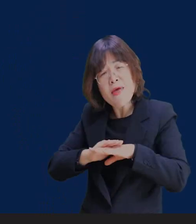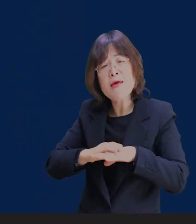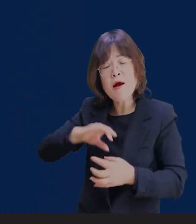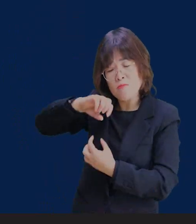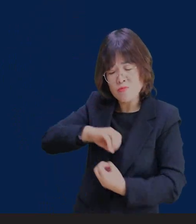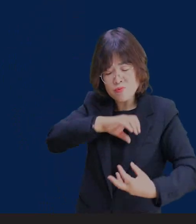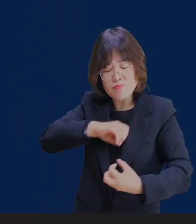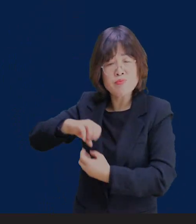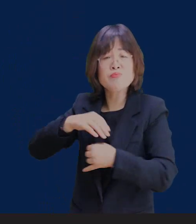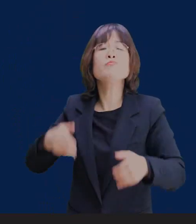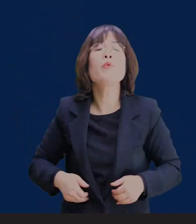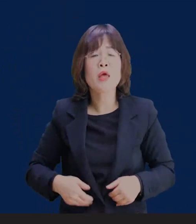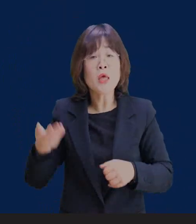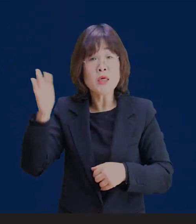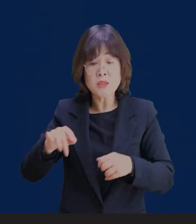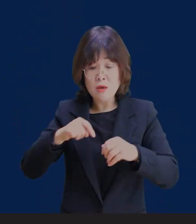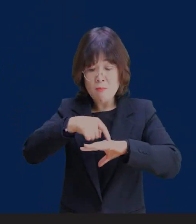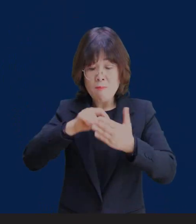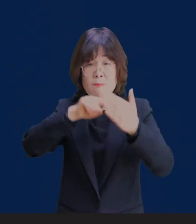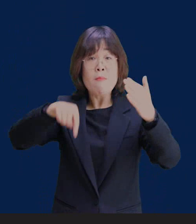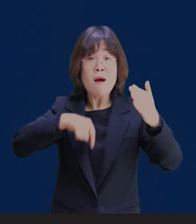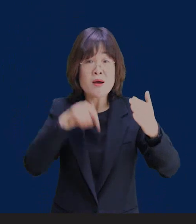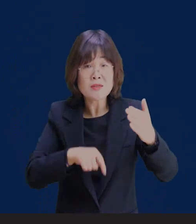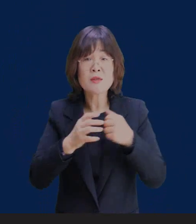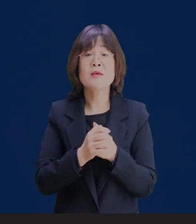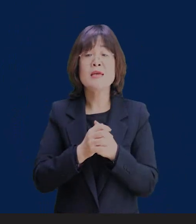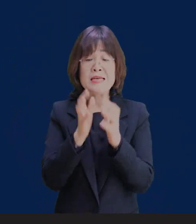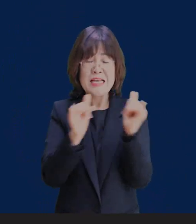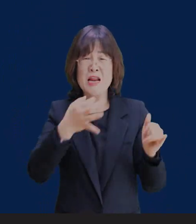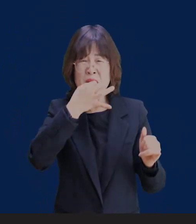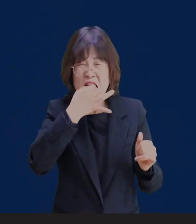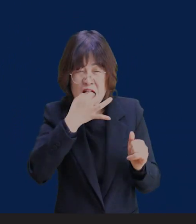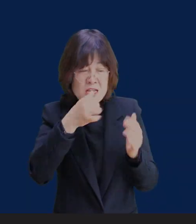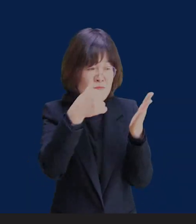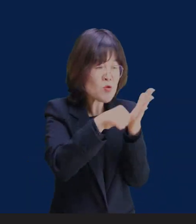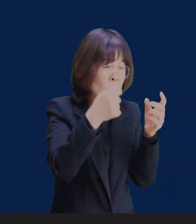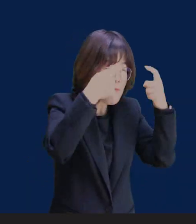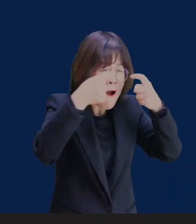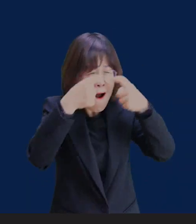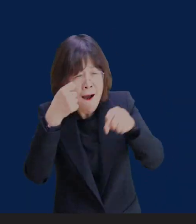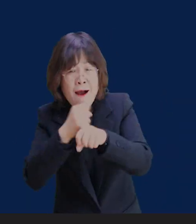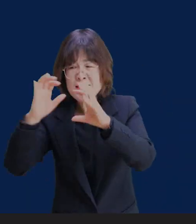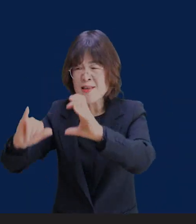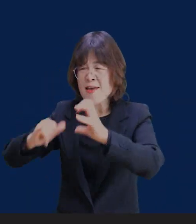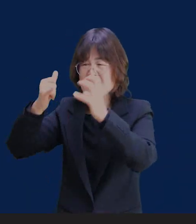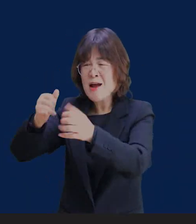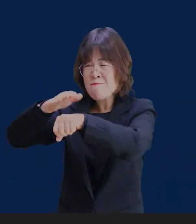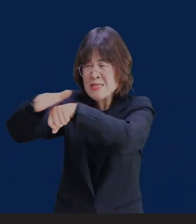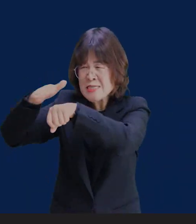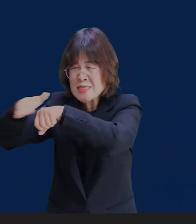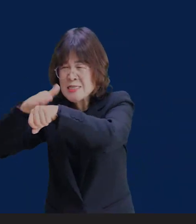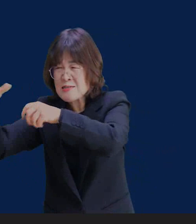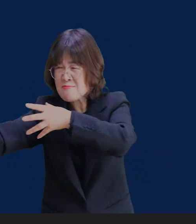예배가 이루어져야 합니다. 그런데 그 성전에 말할 수 없는 인간의 탐욕과 물질의 욕심과 세상의